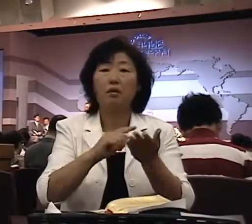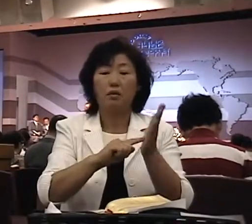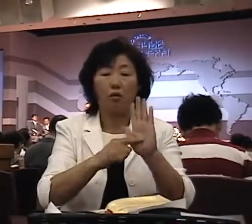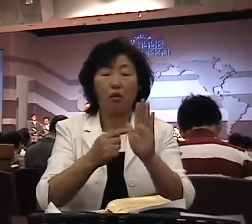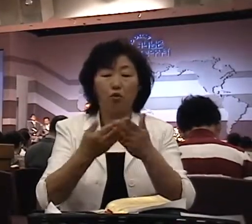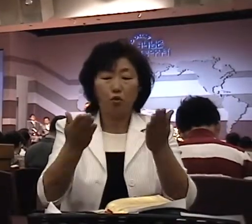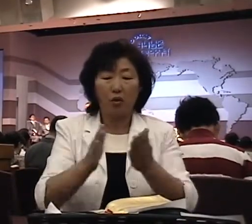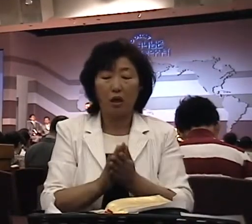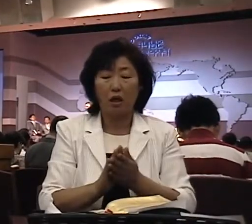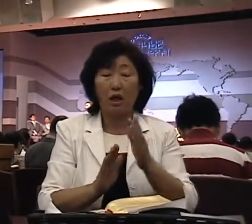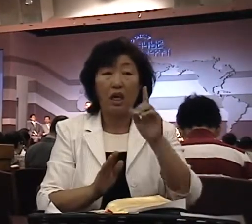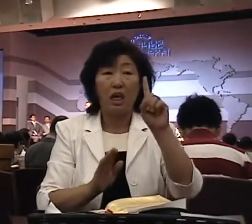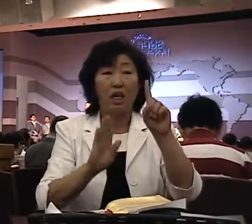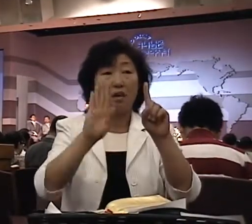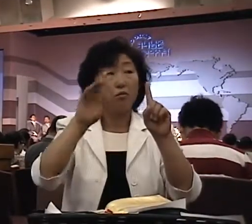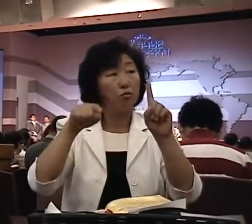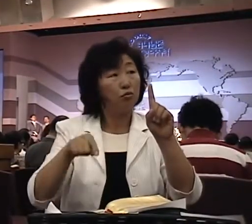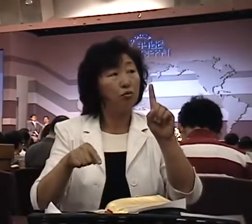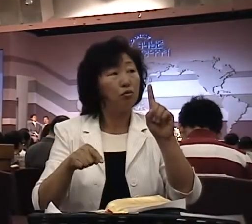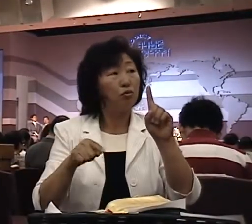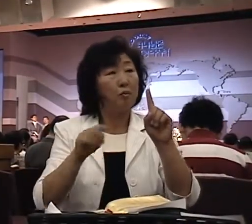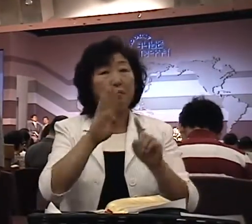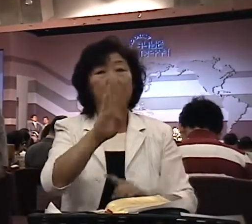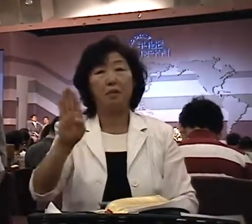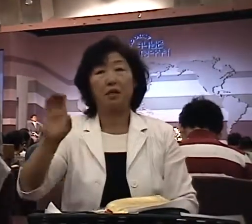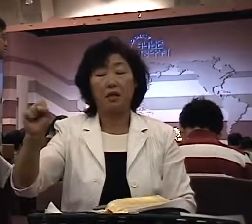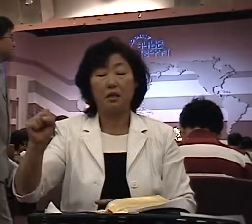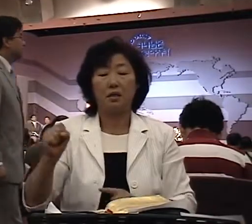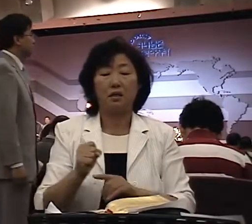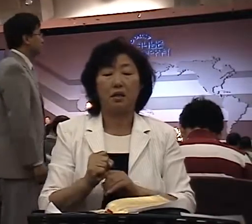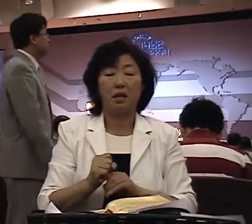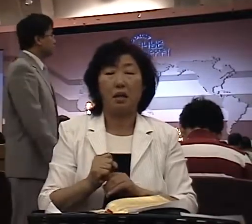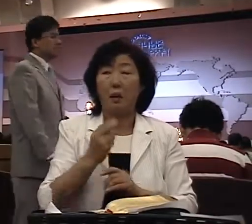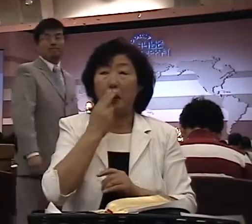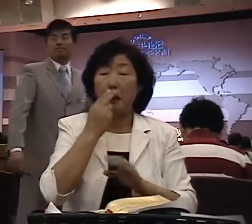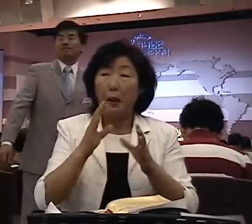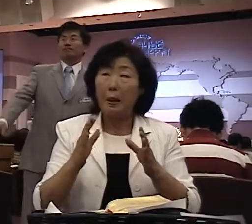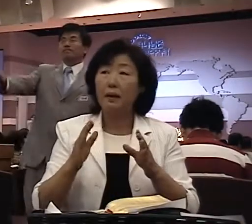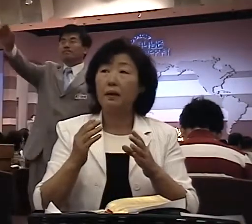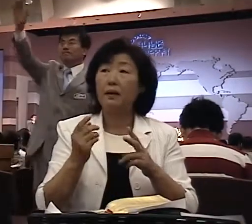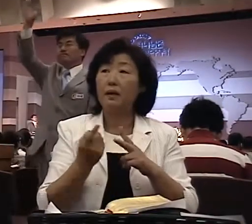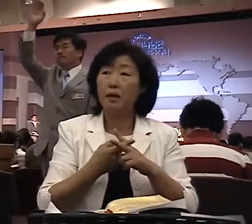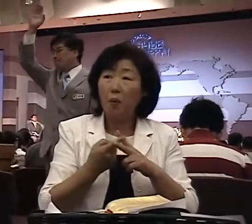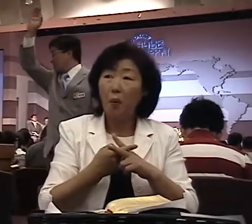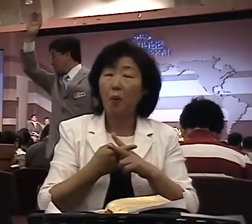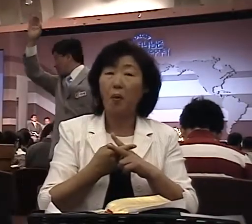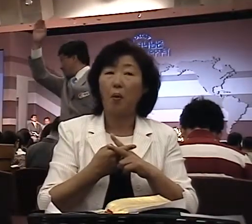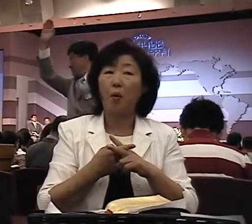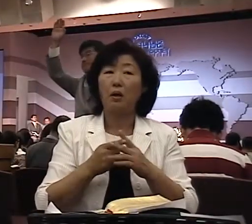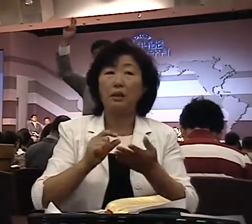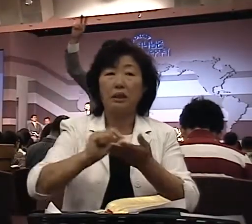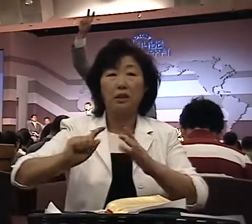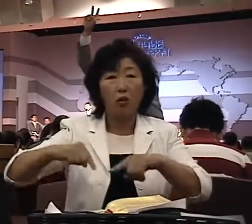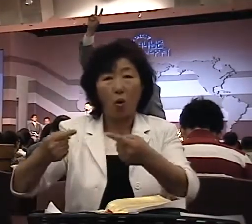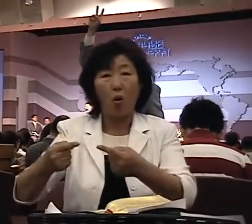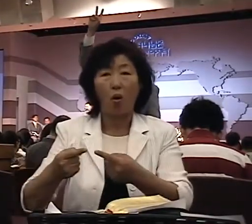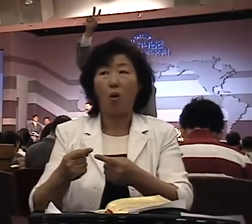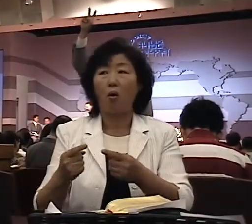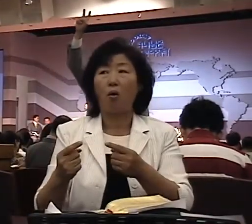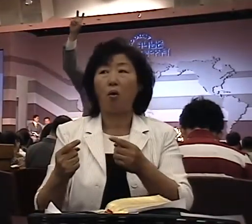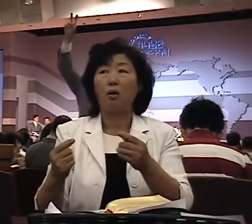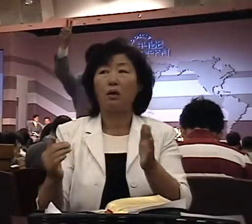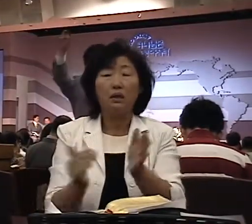여름 성경학교 VBS 영아, 유아, 유치유년부 오늘 등록이 마감입니다. 유념해